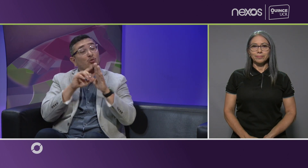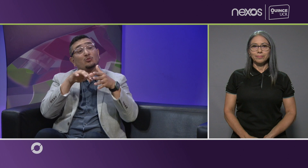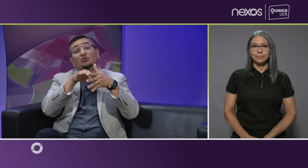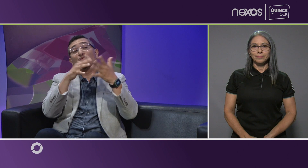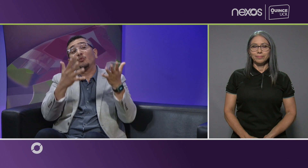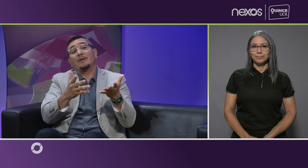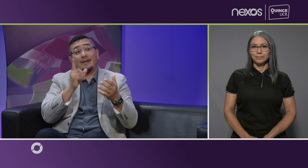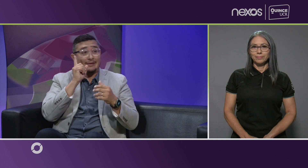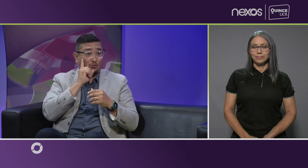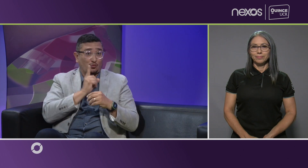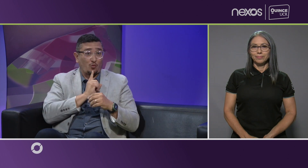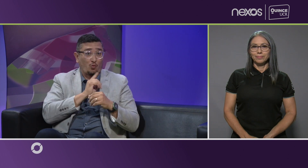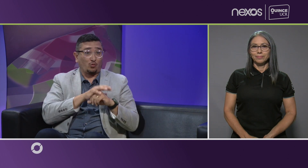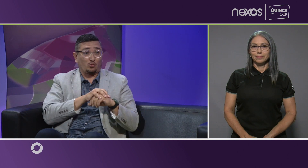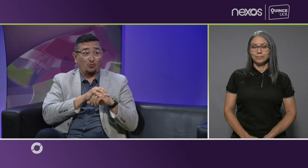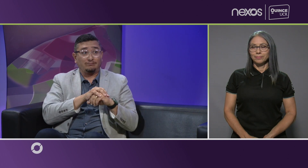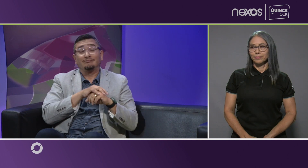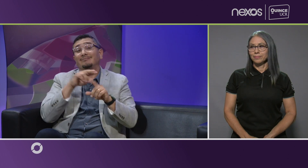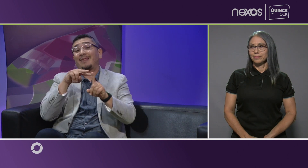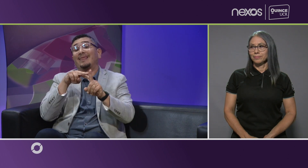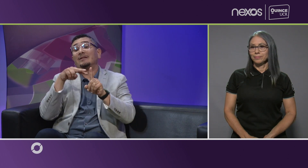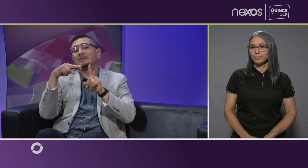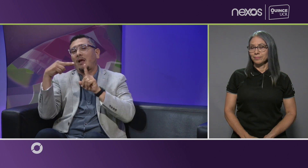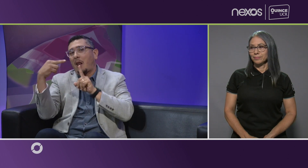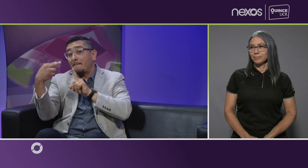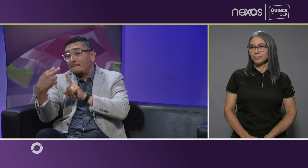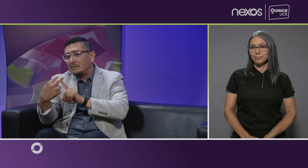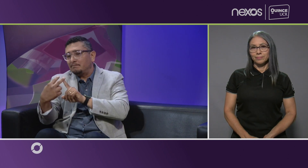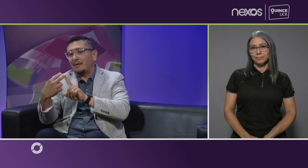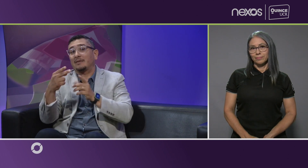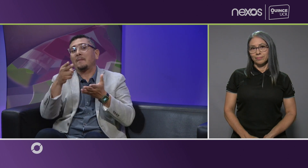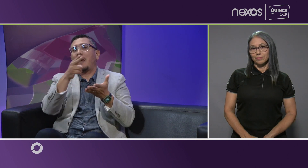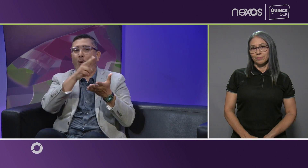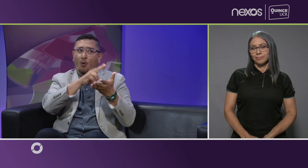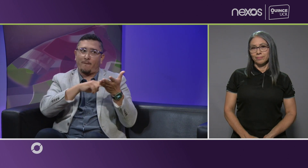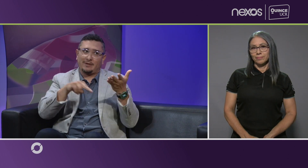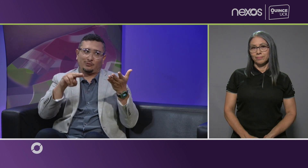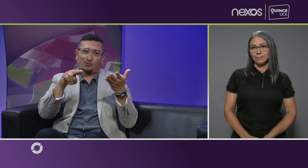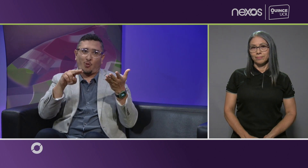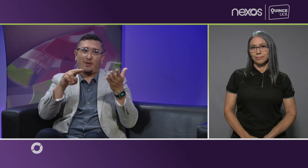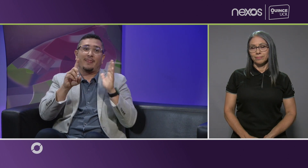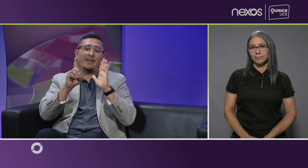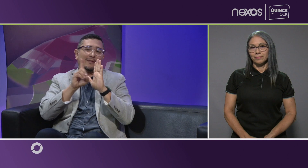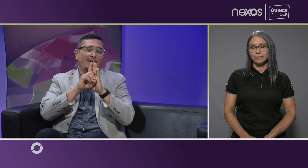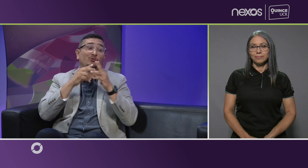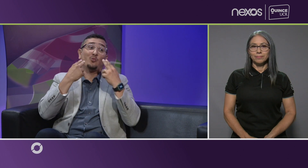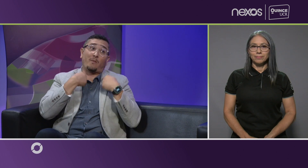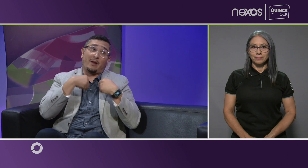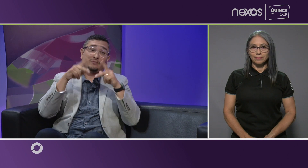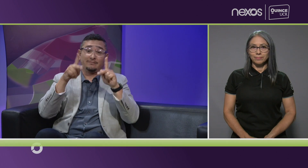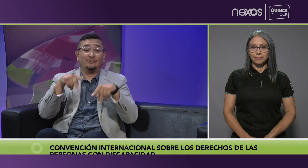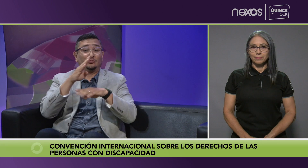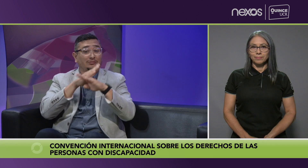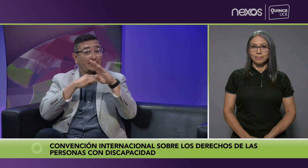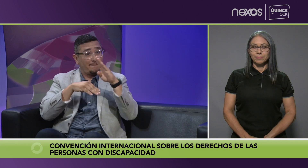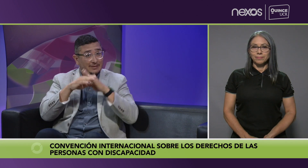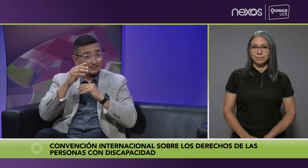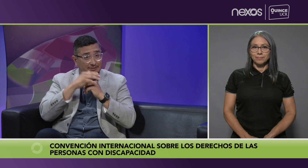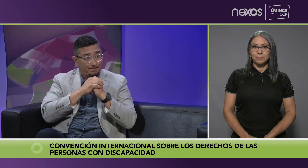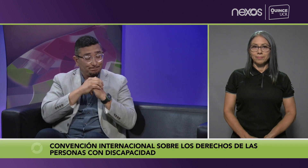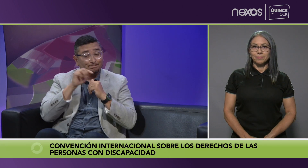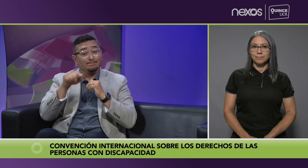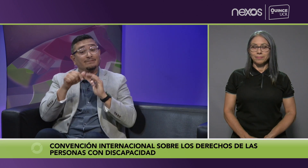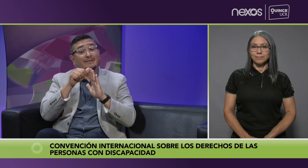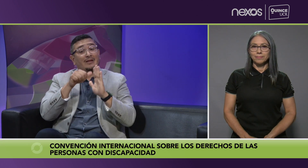que se respete el derecho de los estudiantes sordos desde una perspectiva de la Convención de Derechos Humanos de